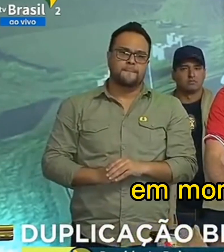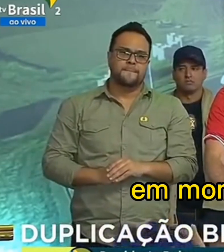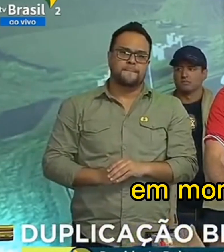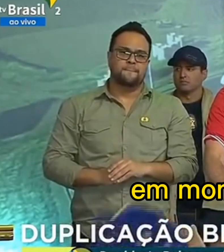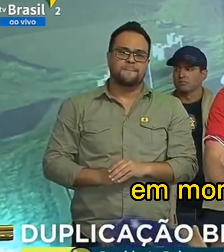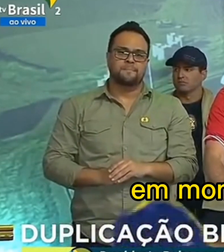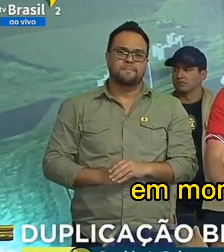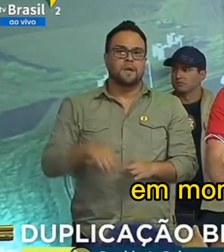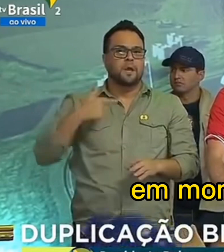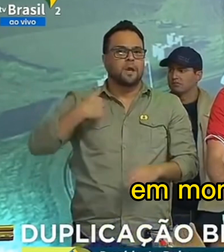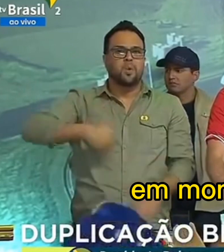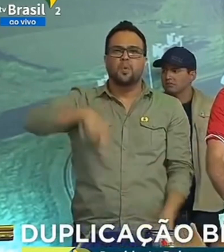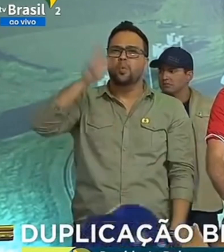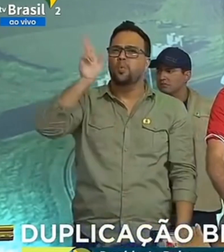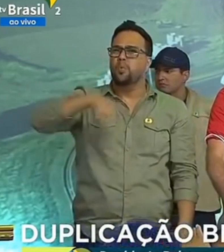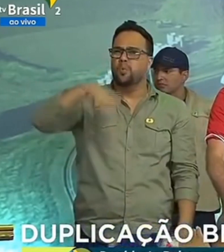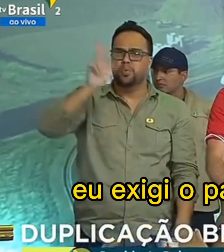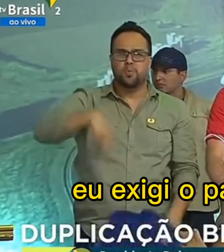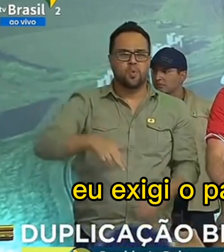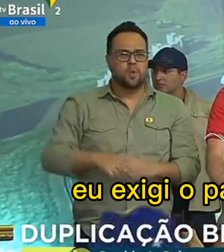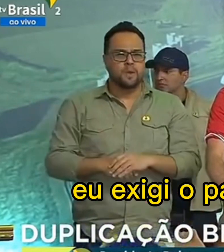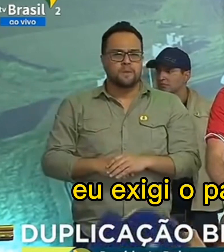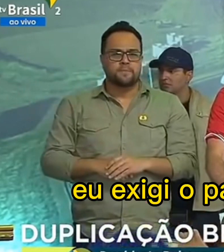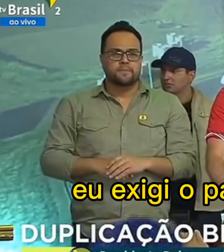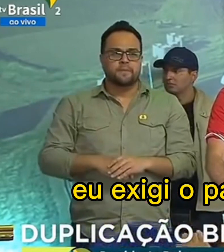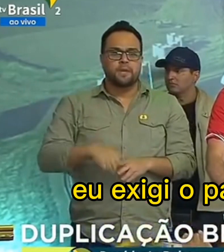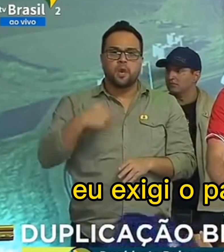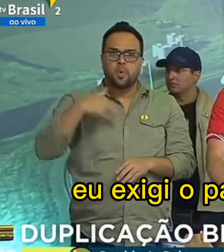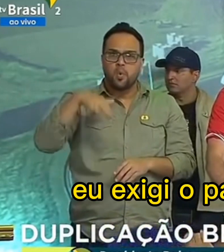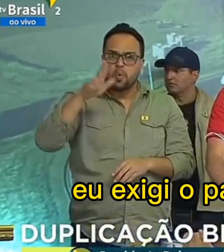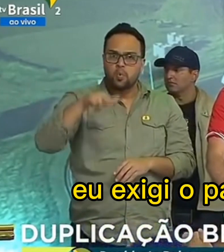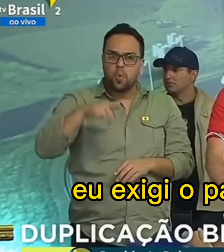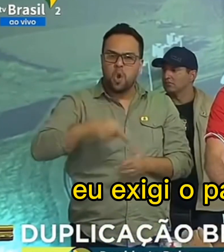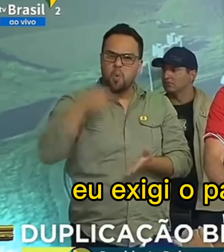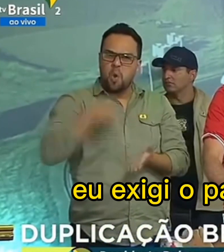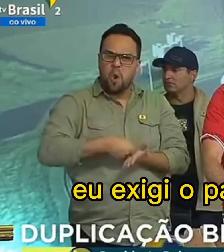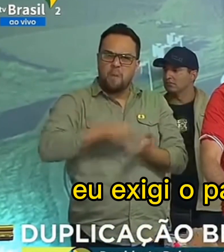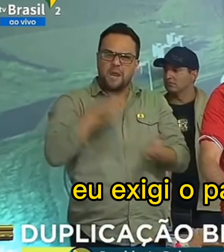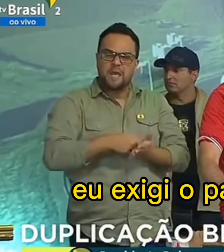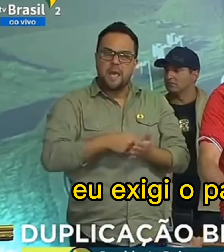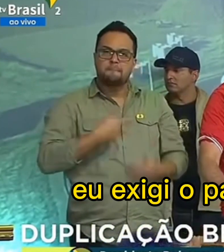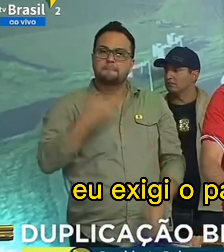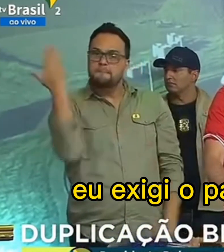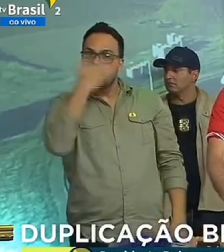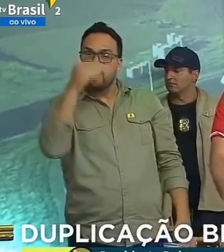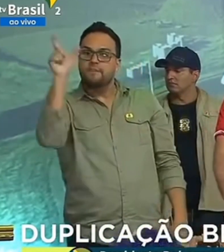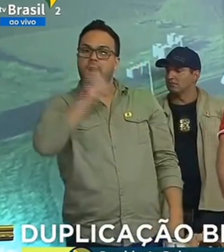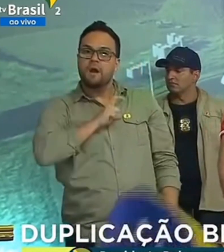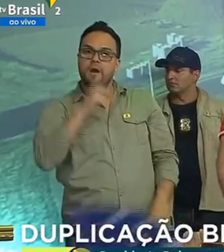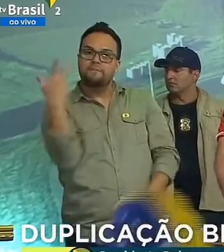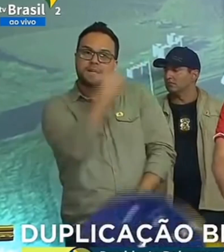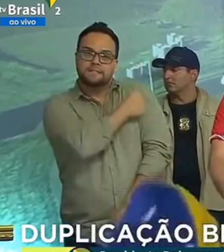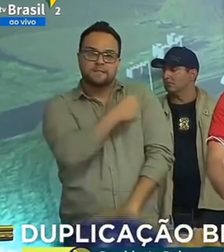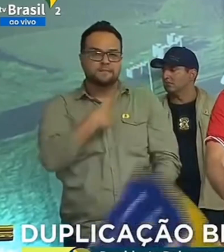Em momento algum, eu exigi o passaporte vacinal.